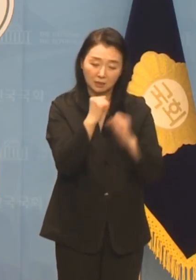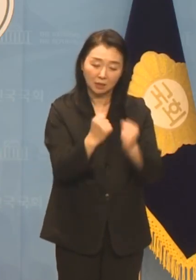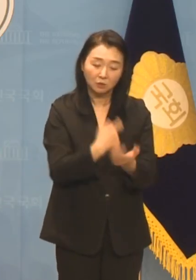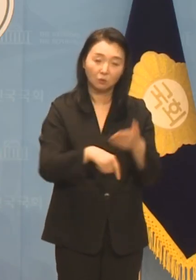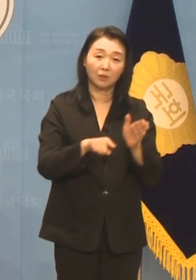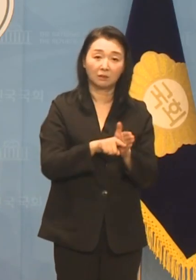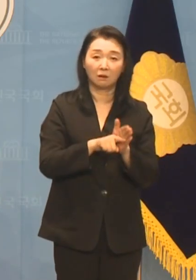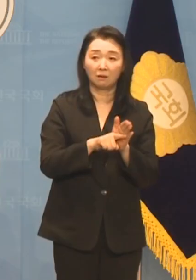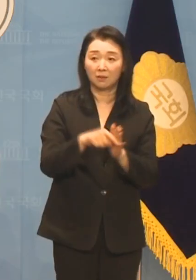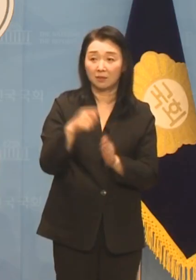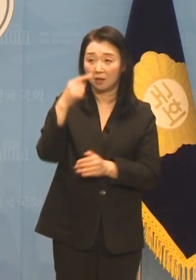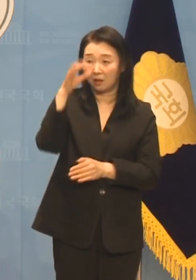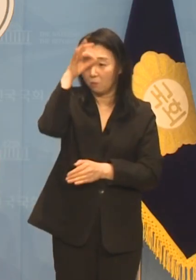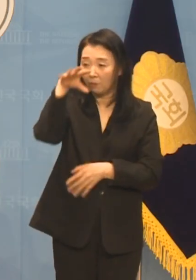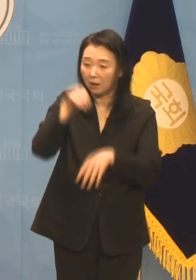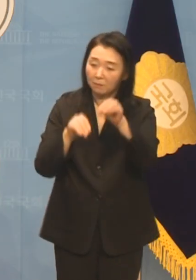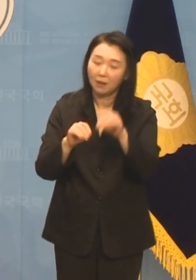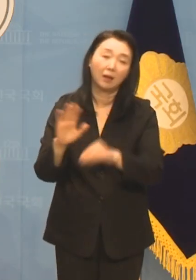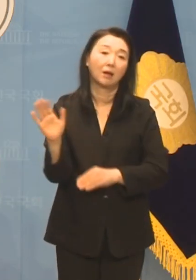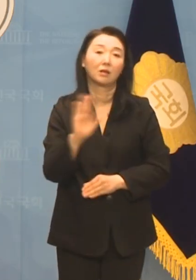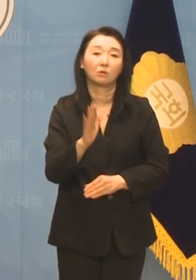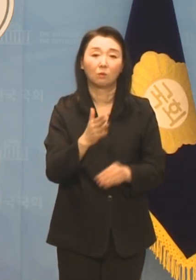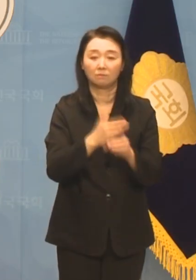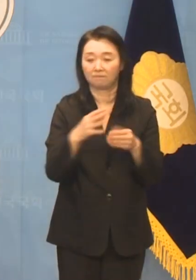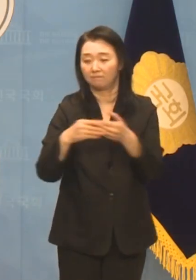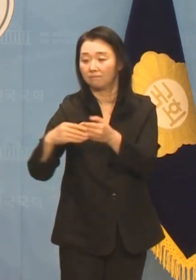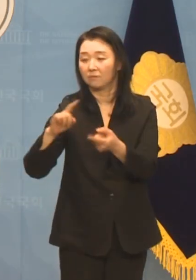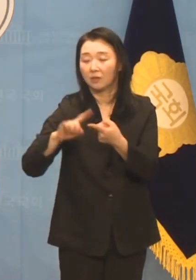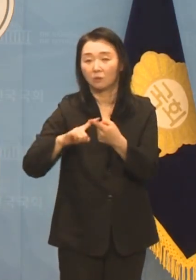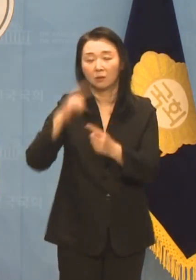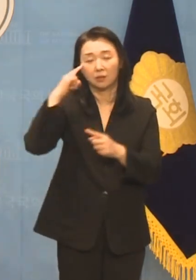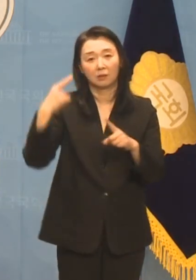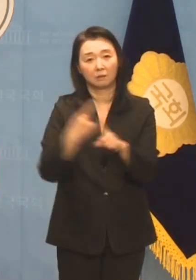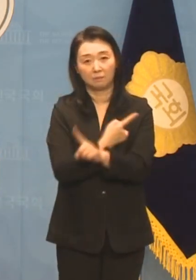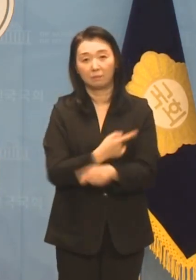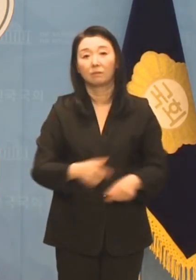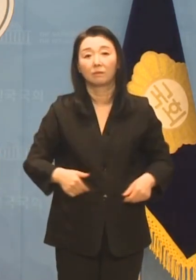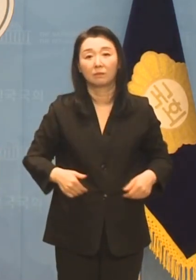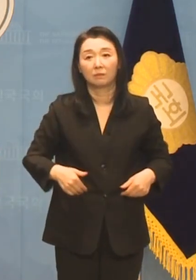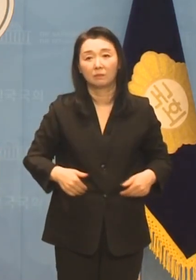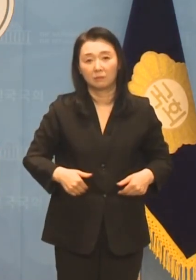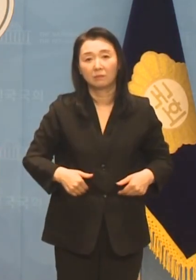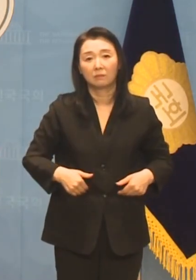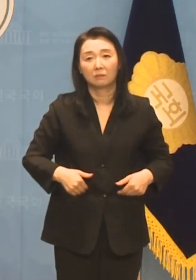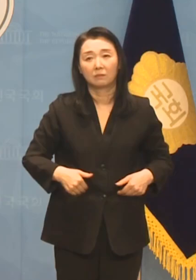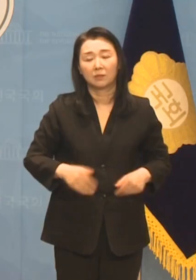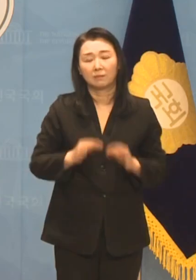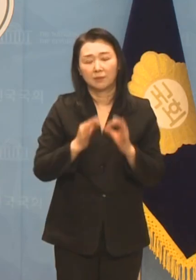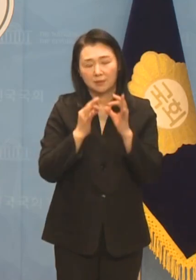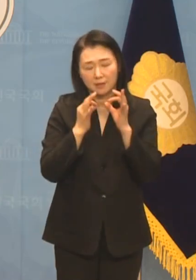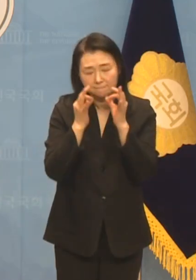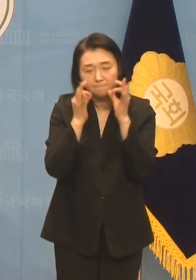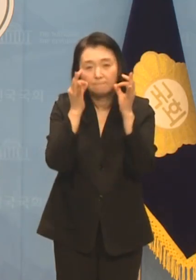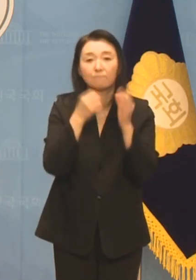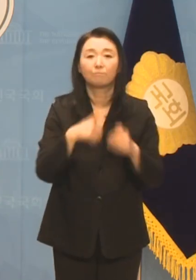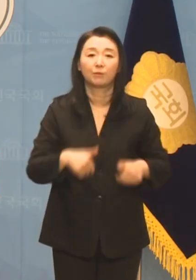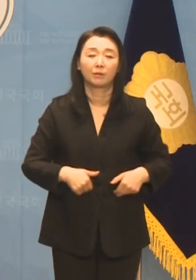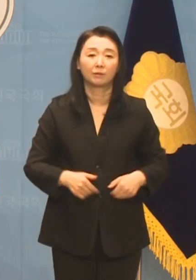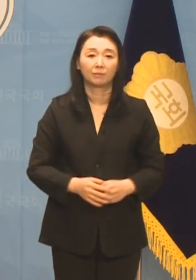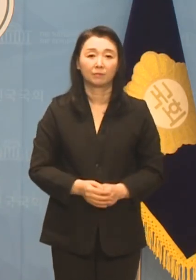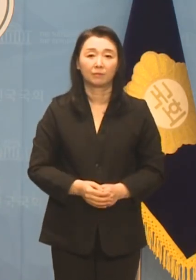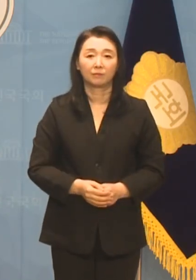모방에서 주도로 패러다임을 전환하자라는 절박한 호소 말씀을 드리는 것입니다.